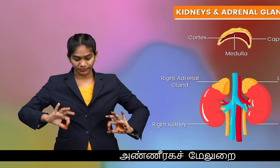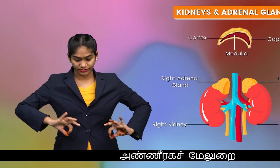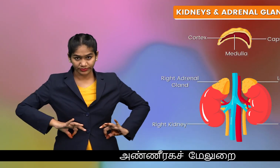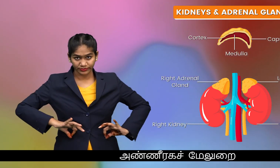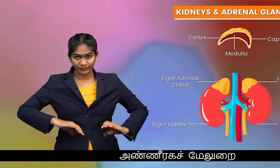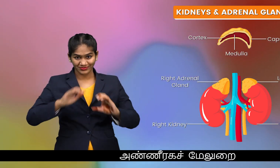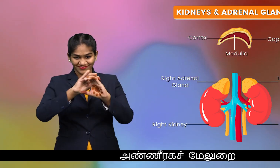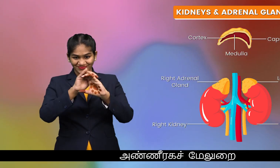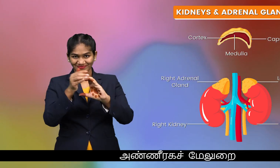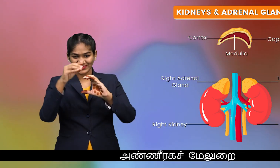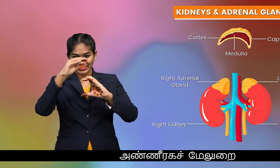அண்ணீரக மேலுறை